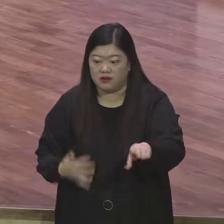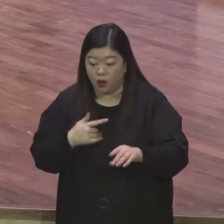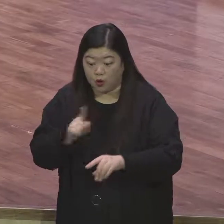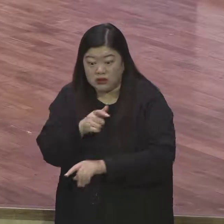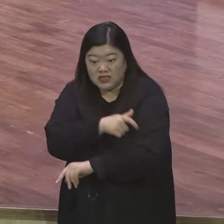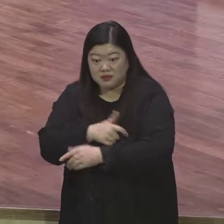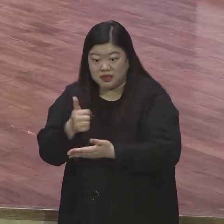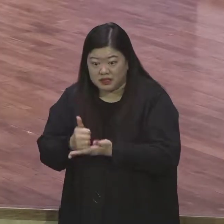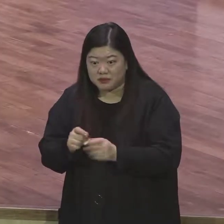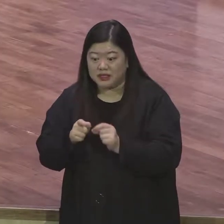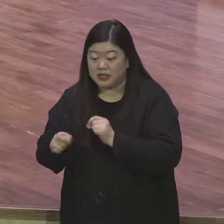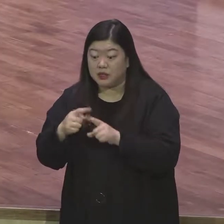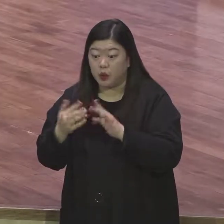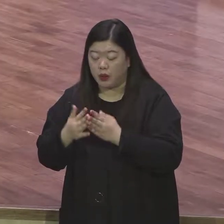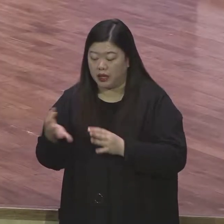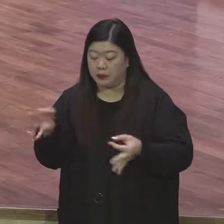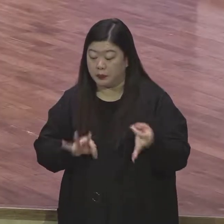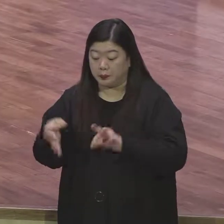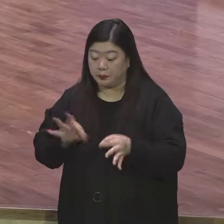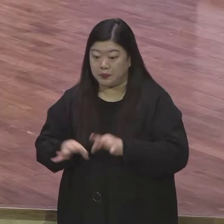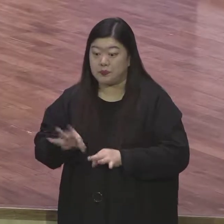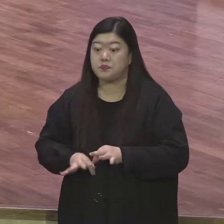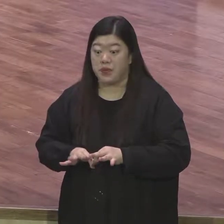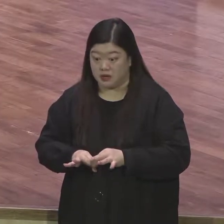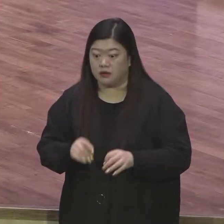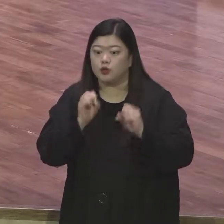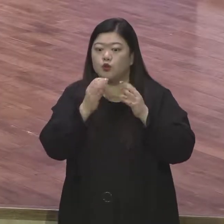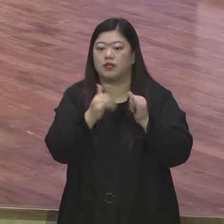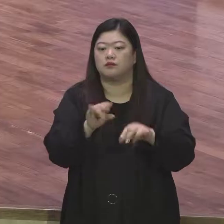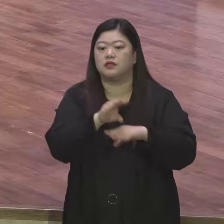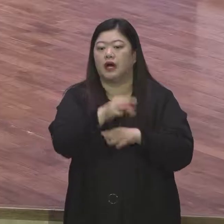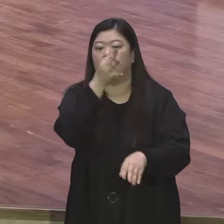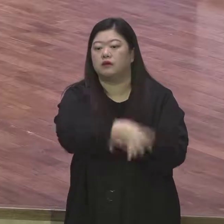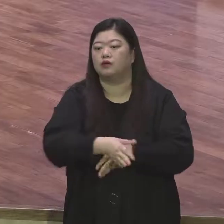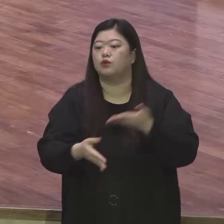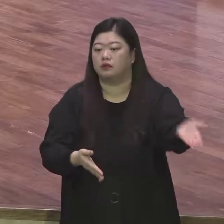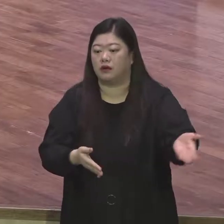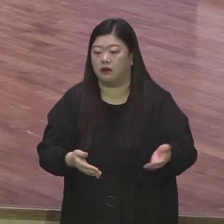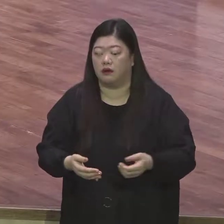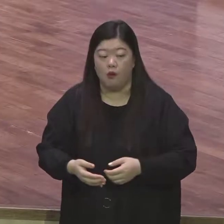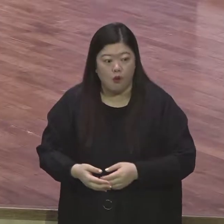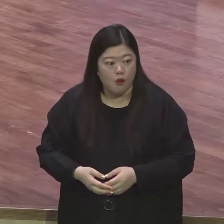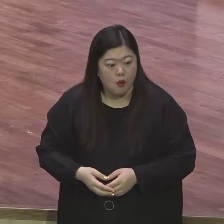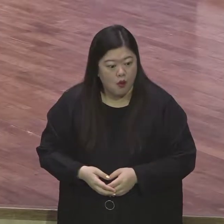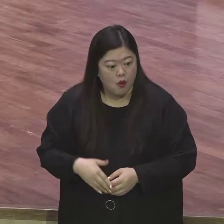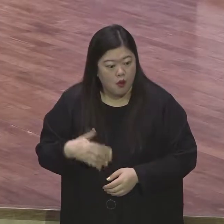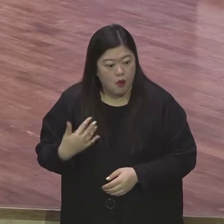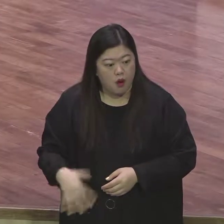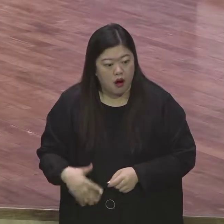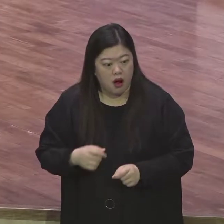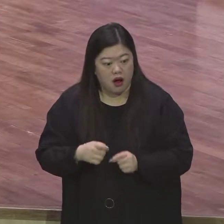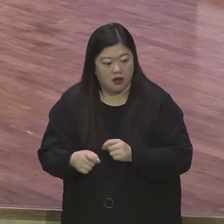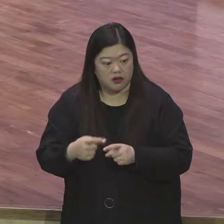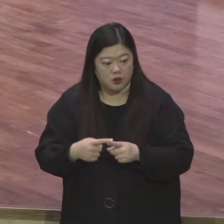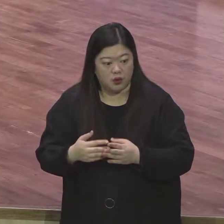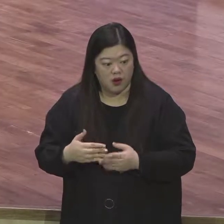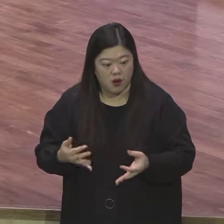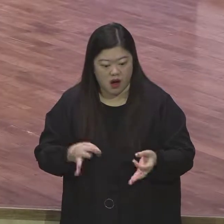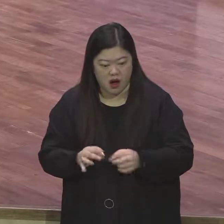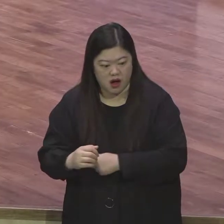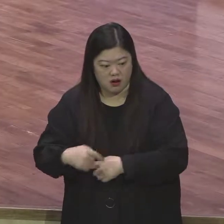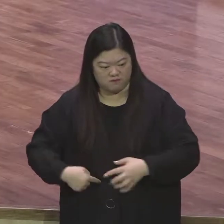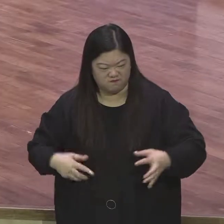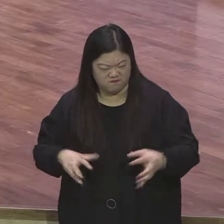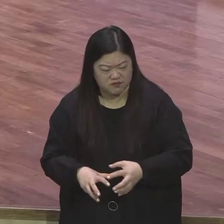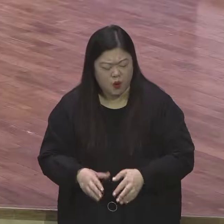줬다. 내가 지난주 간접으로 들은 보고예요. 난 누군지도 몰라. 이야